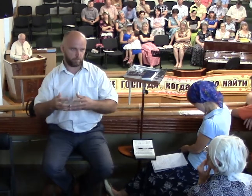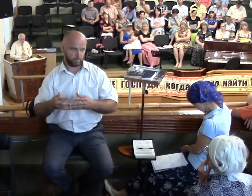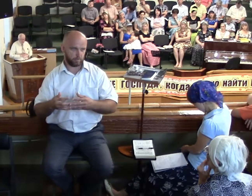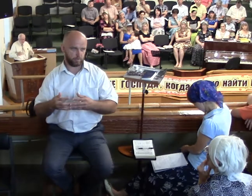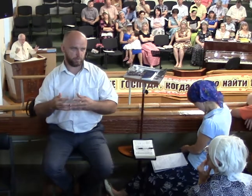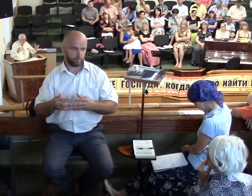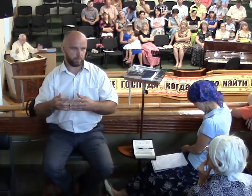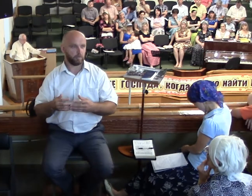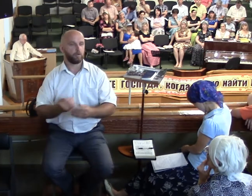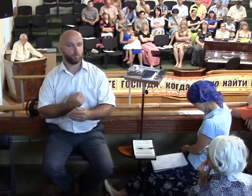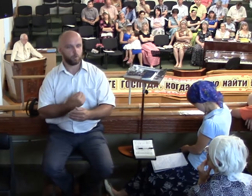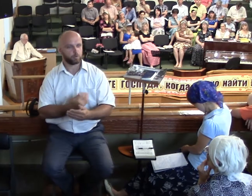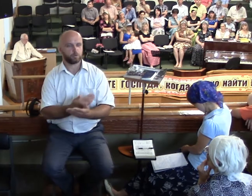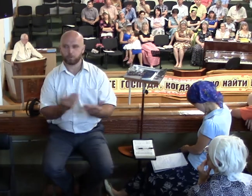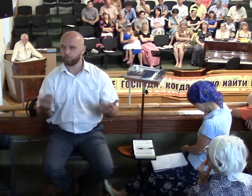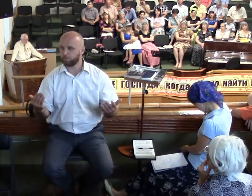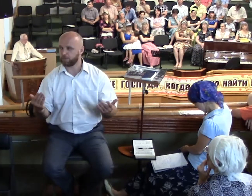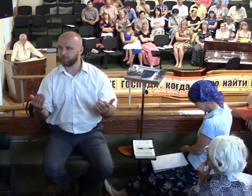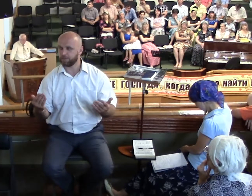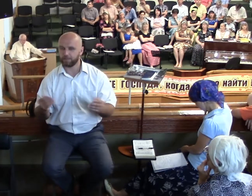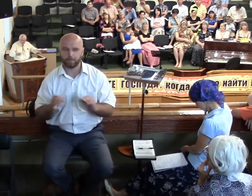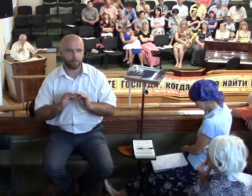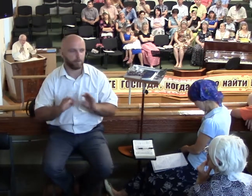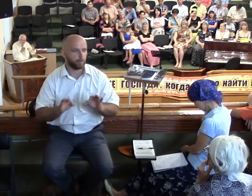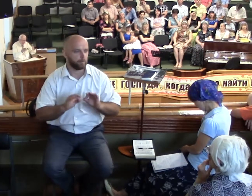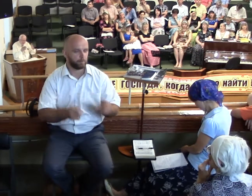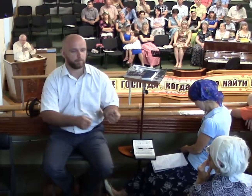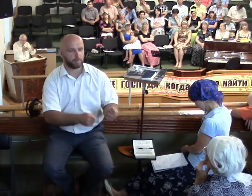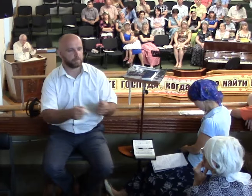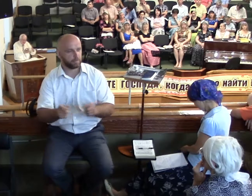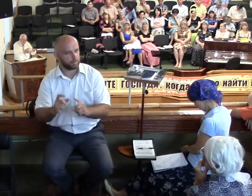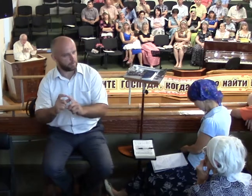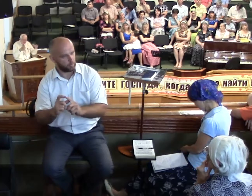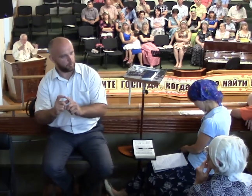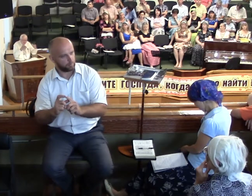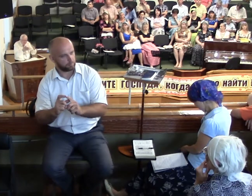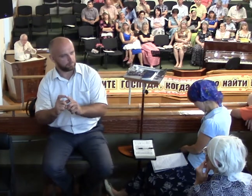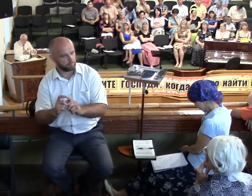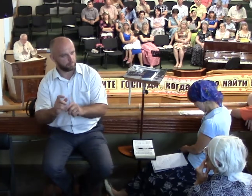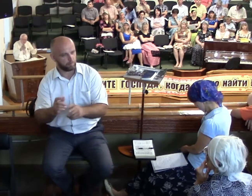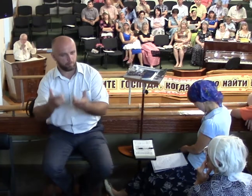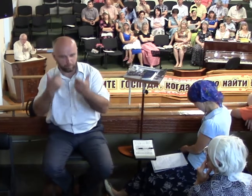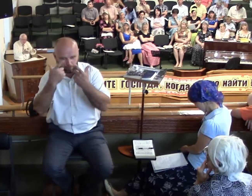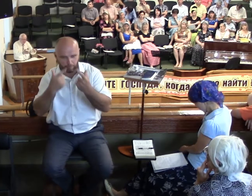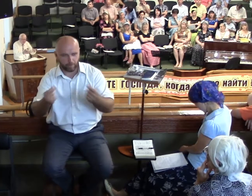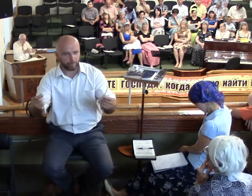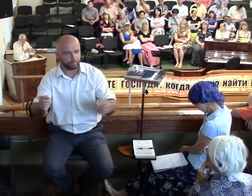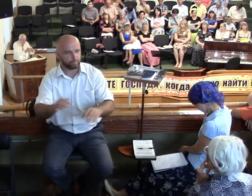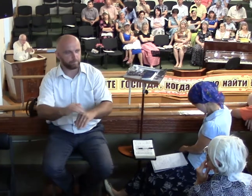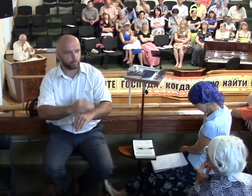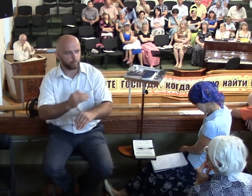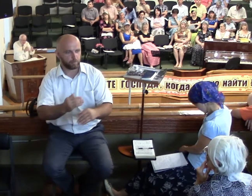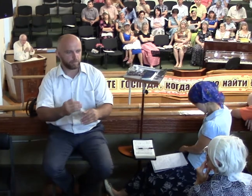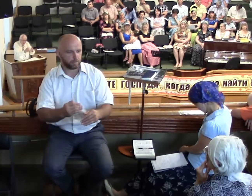Друзья дорогие, можно на этом остановиться. Смотрите, какой призыв. Призыв верующих, призыв церкви,